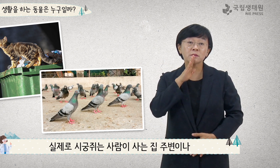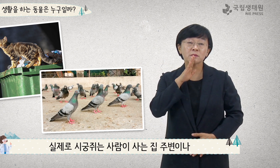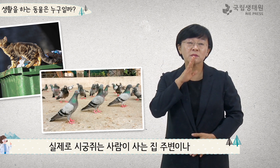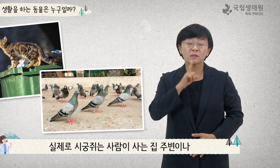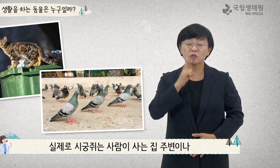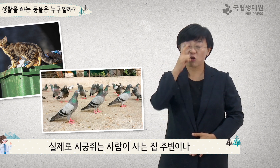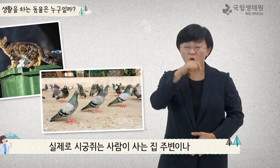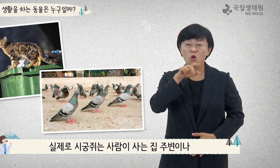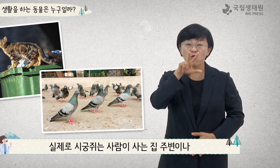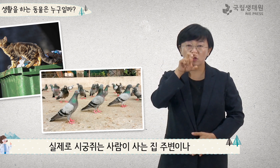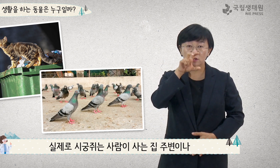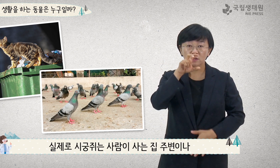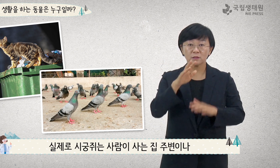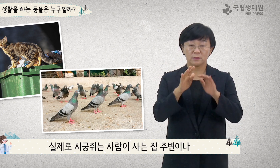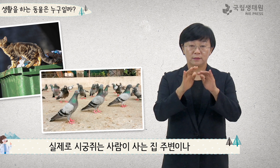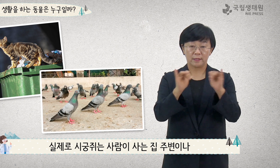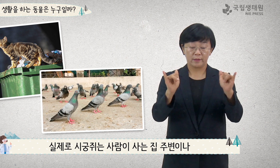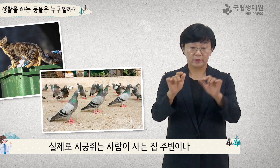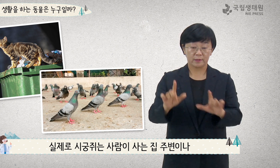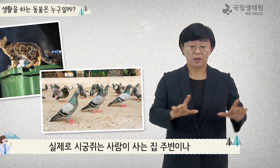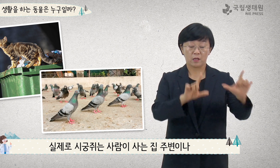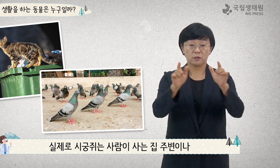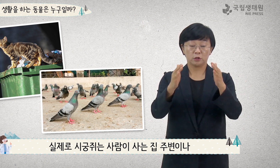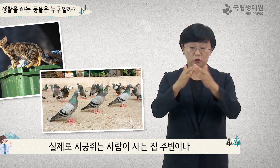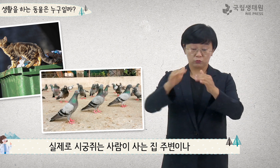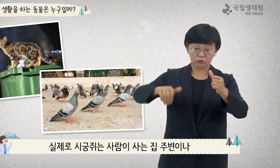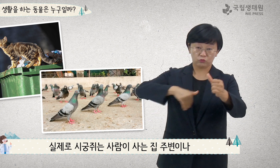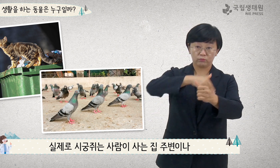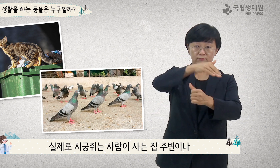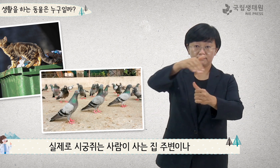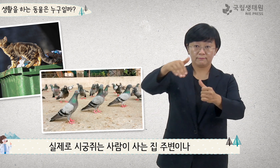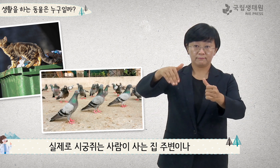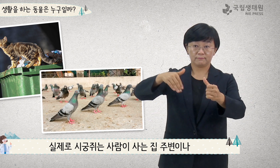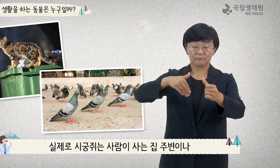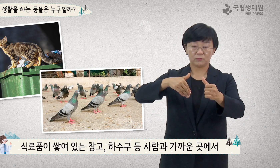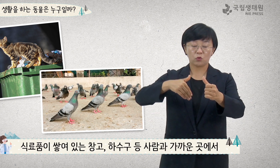실제로 시궁쥐는 사람이 사는 집 주변이나